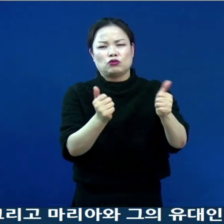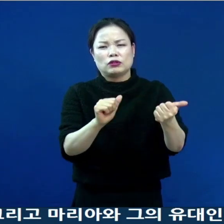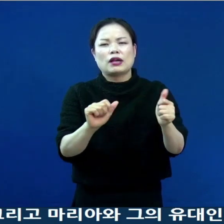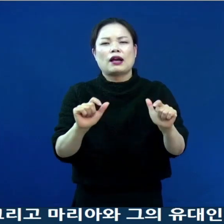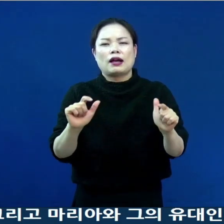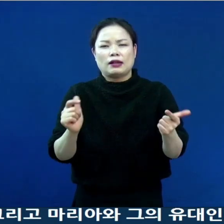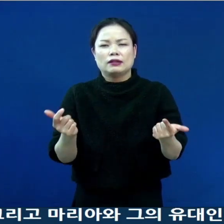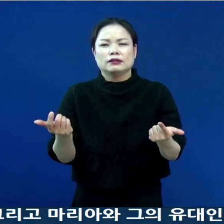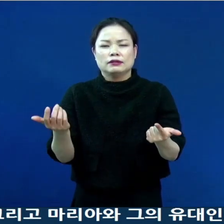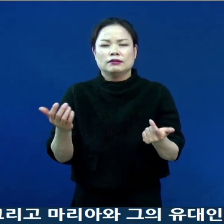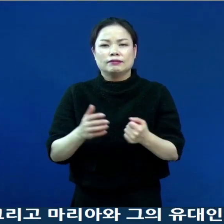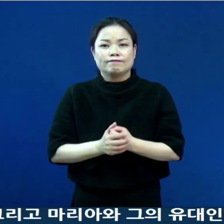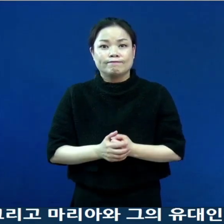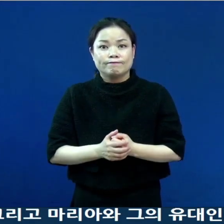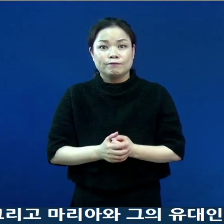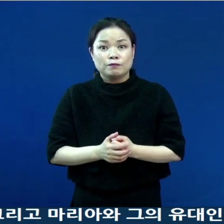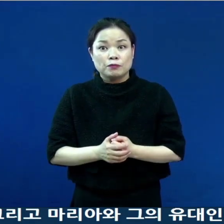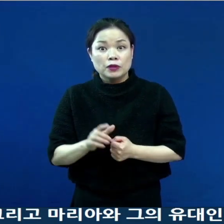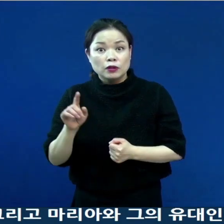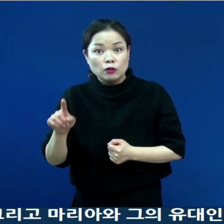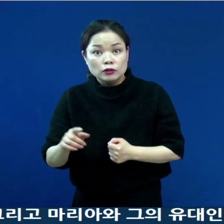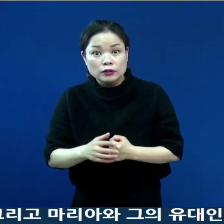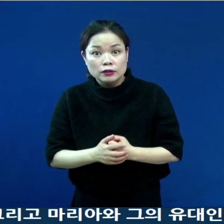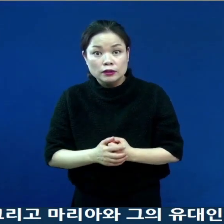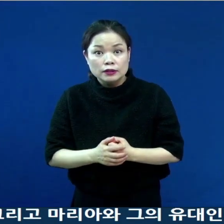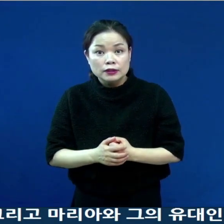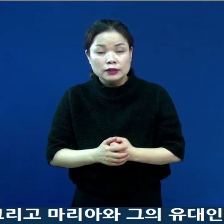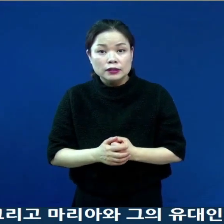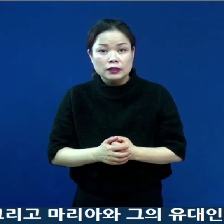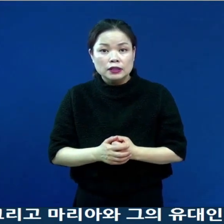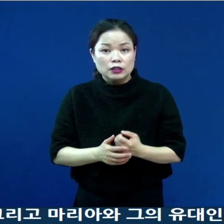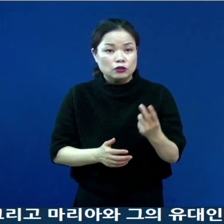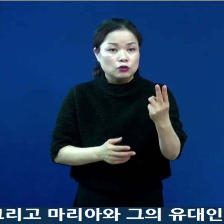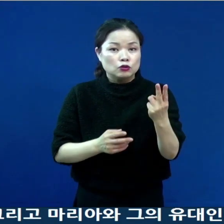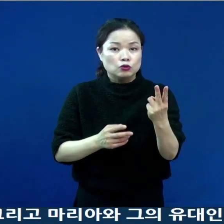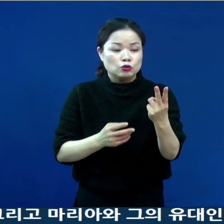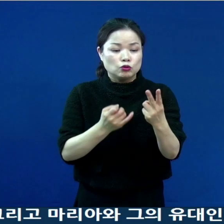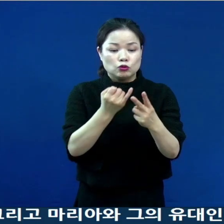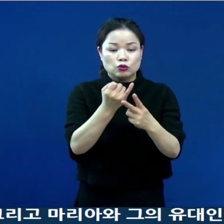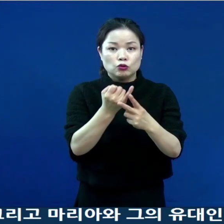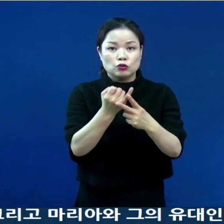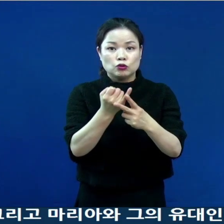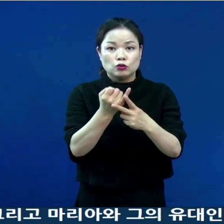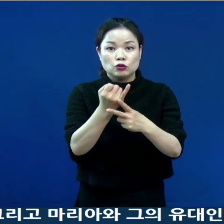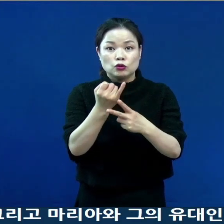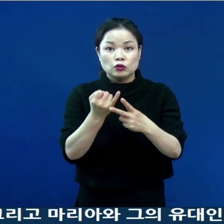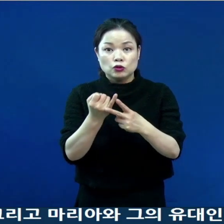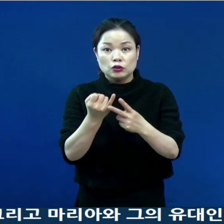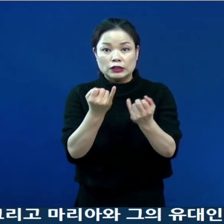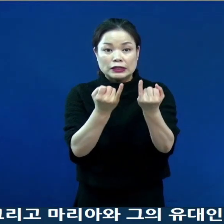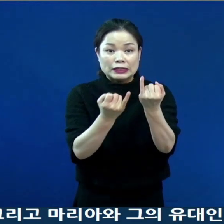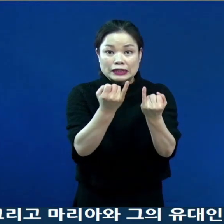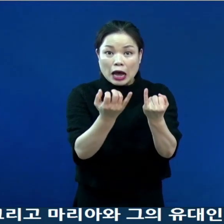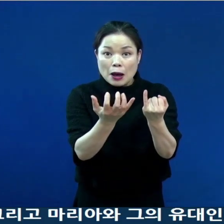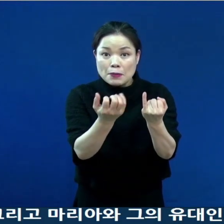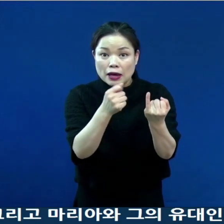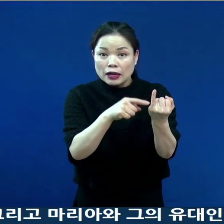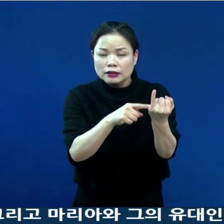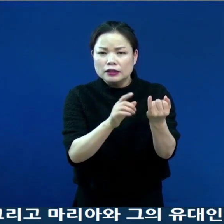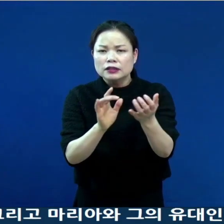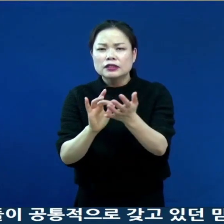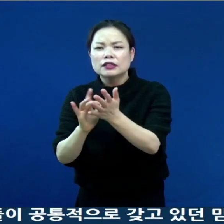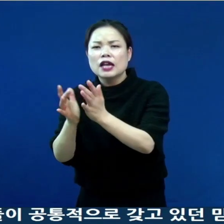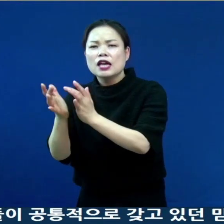텐데요. 여러분, 이건요, 이 두 자매가 똑같이 갖고 있었던 예수님에